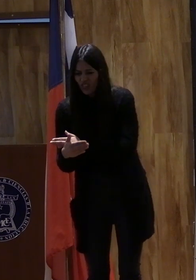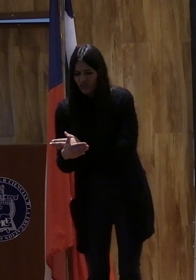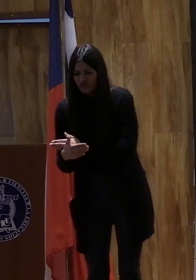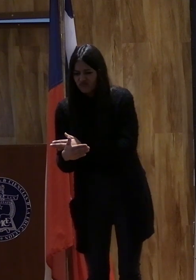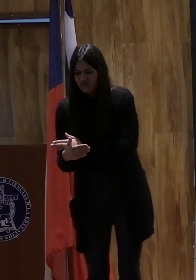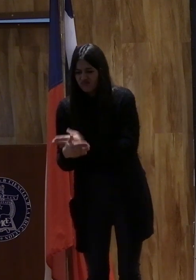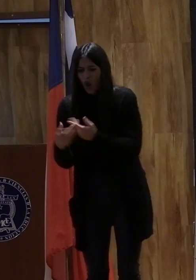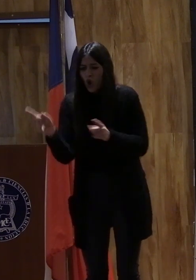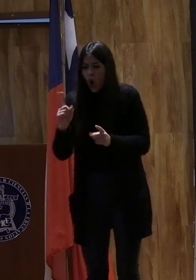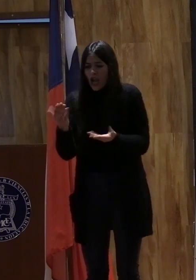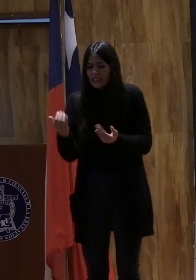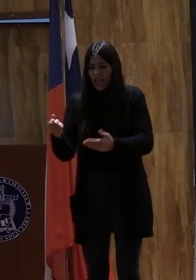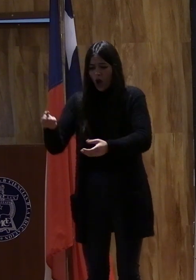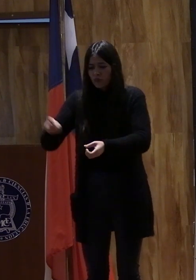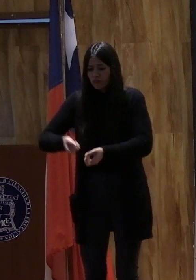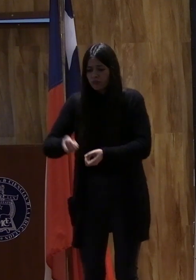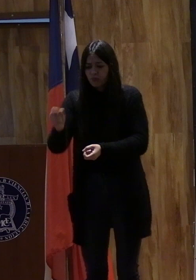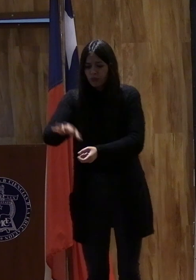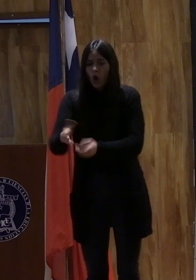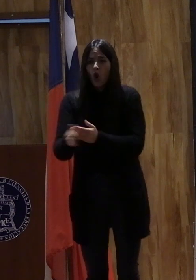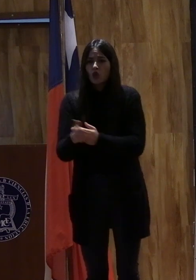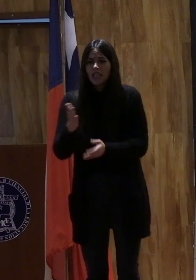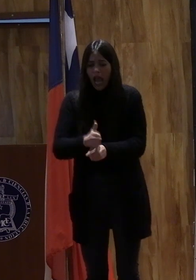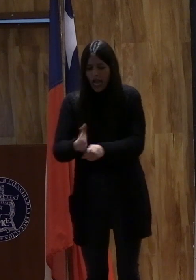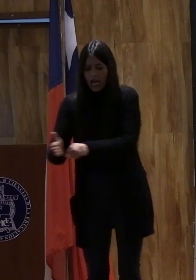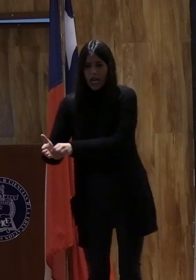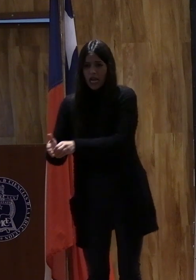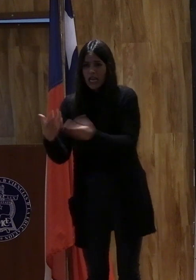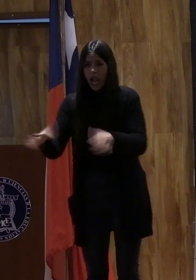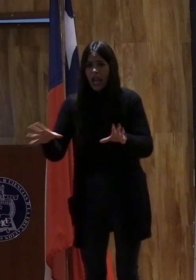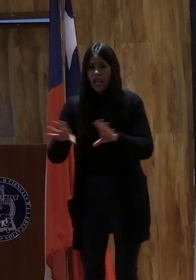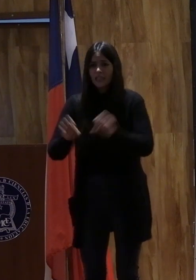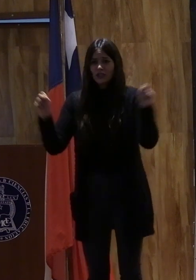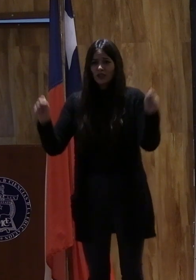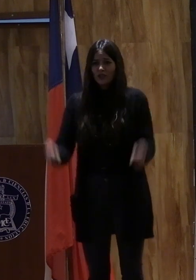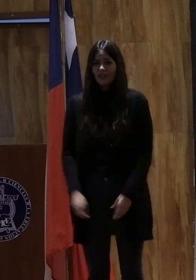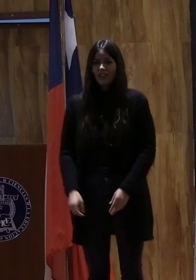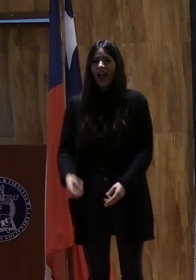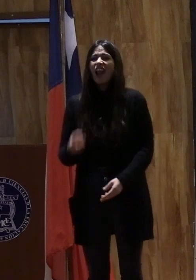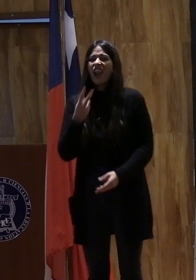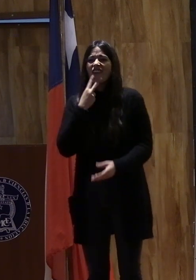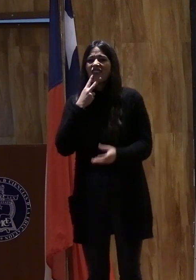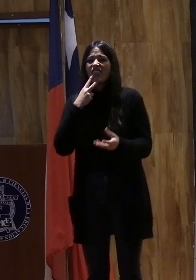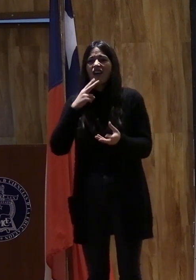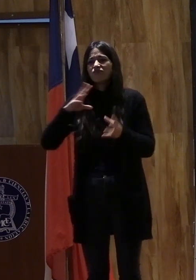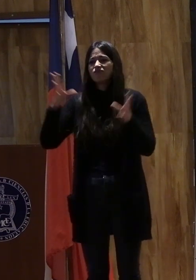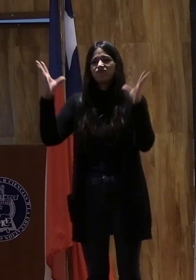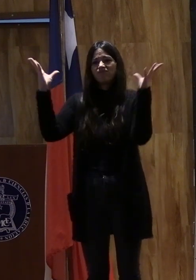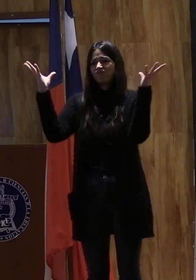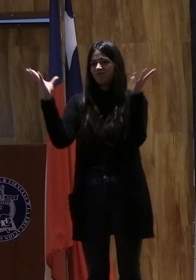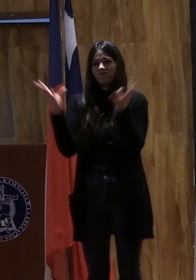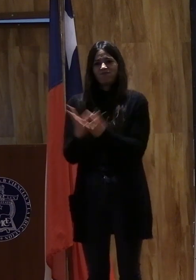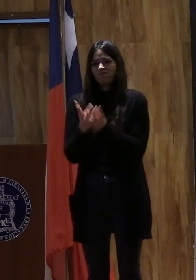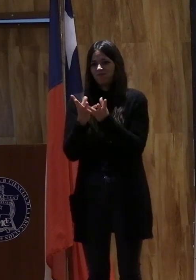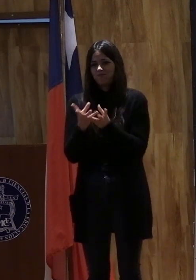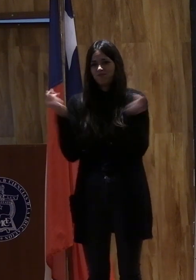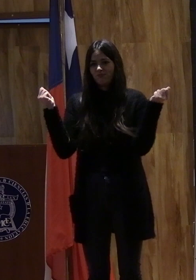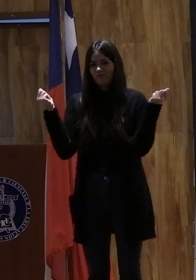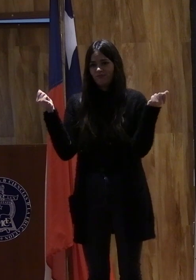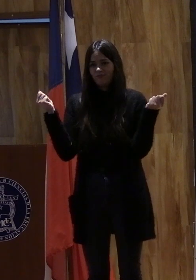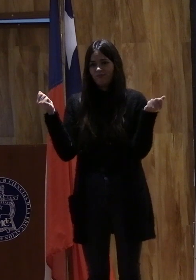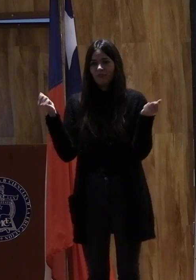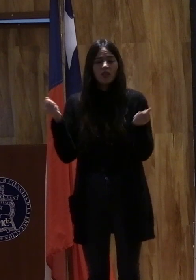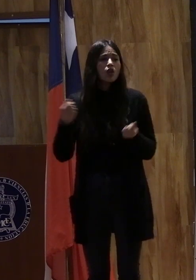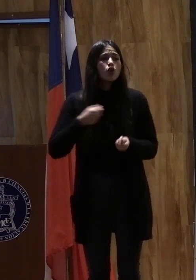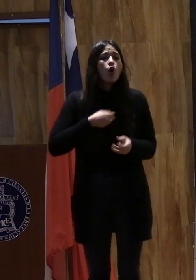freír los pescados, van a estar fritos ya de entrada. Y ahí la vida en la Tierra se va a morir. Y por lo tanto,